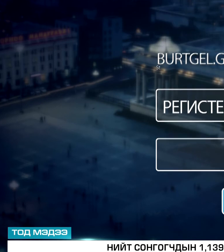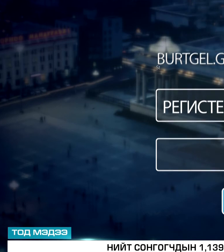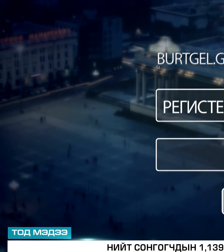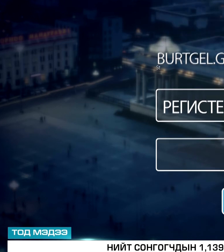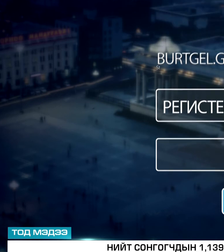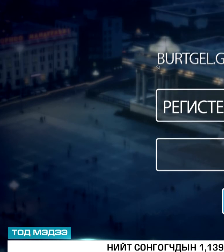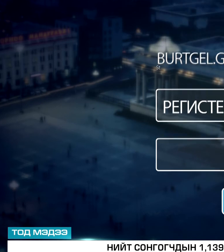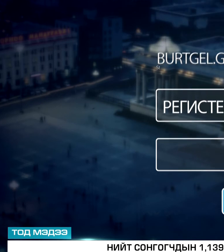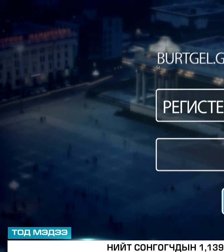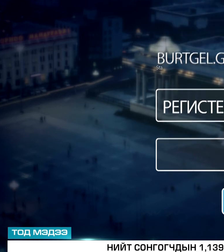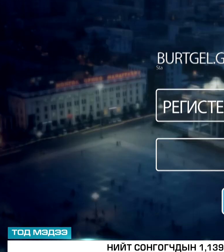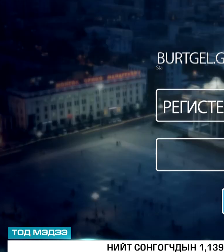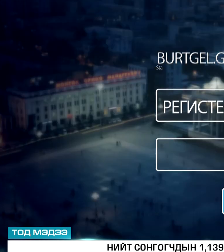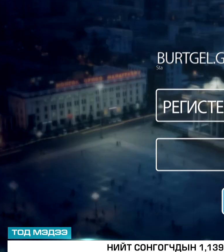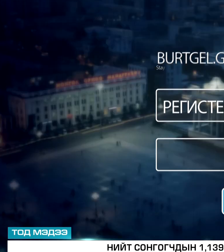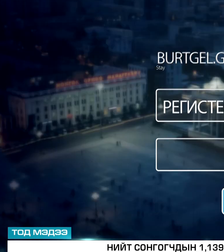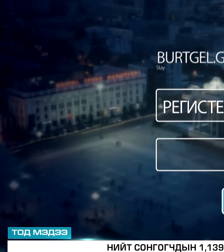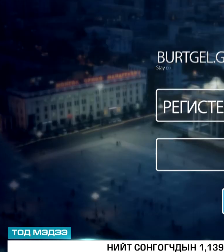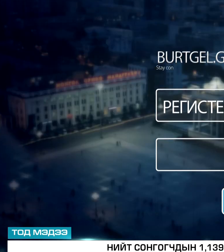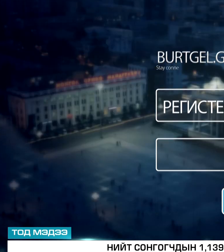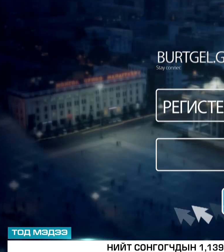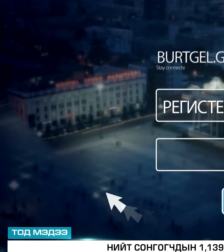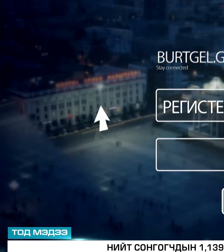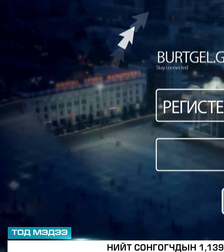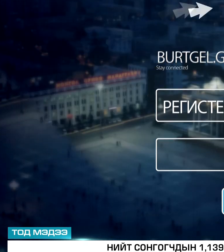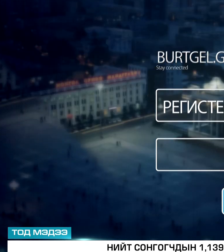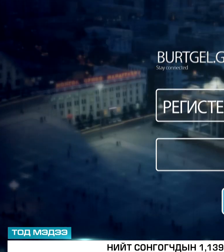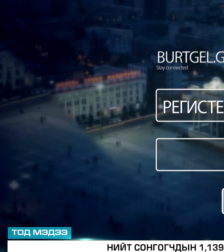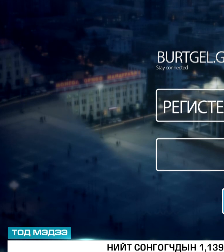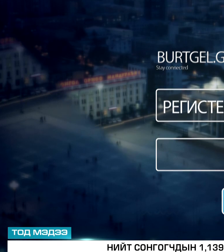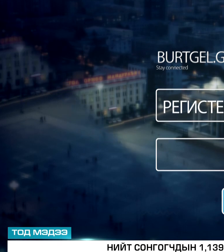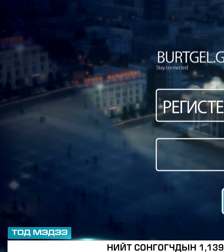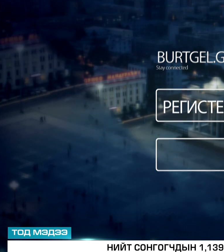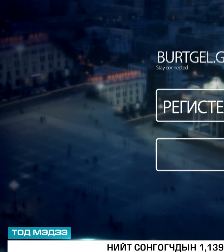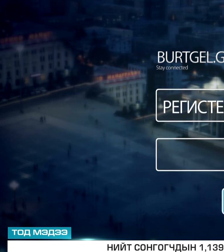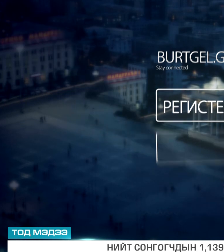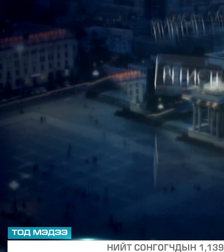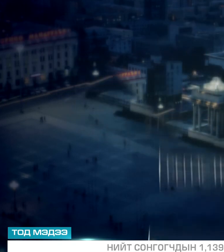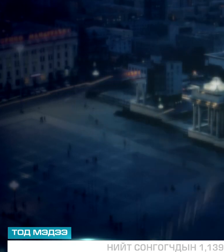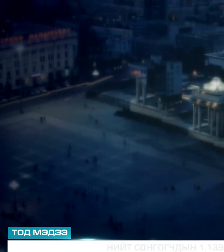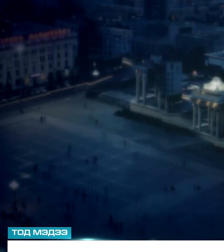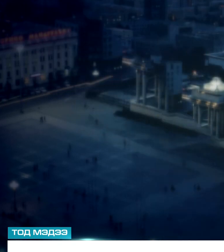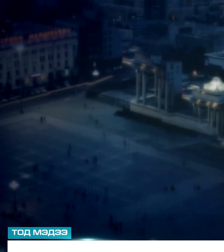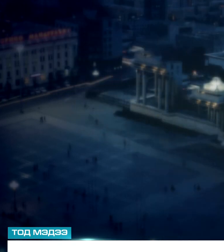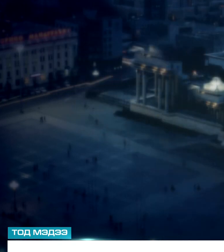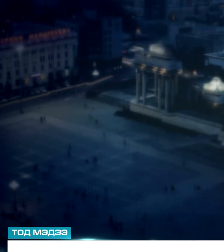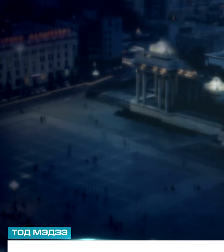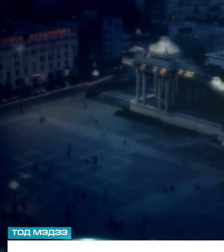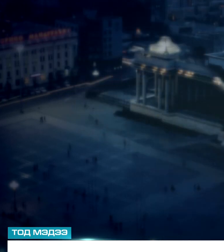нэрсийн жагсаалтанд бүртгэгдсэн хэсгээ 2020 оны 6-р сарын 10-наас өмнө баталгаажуулахыг улсын бүртгэлийн ерөнхий газраас зөвлөж байна.